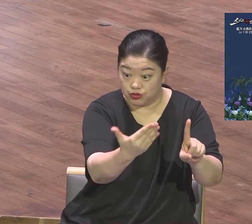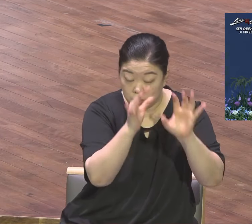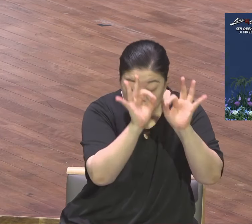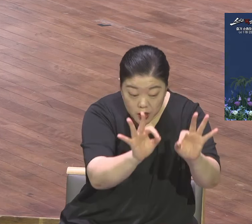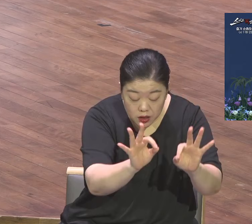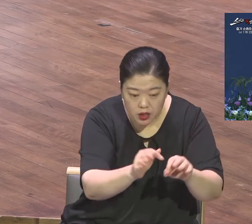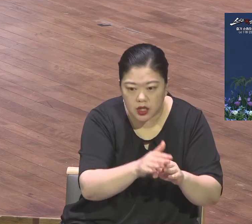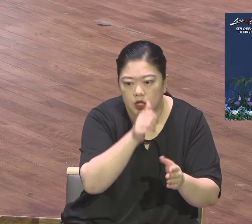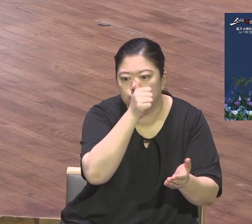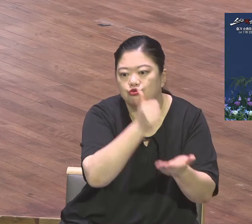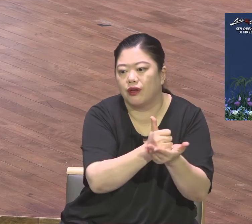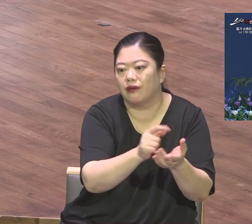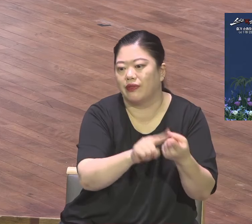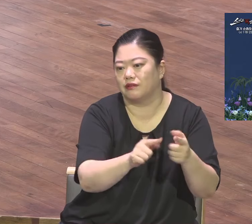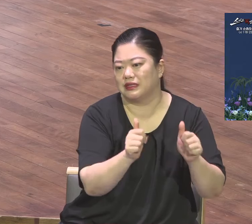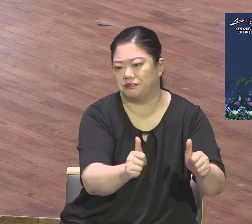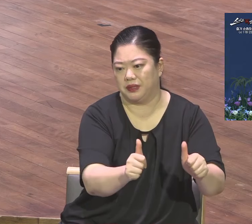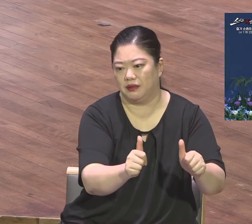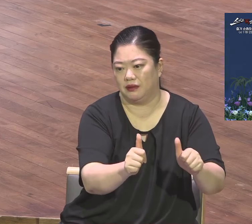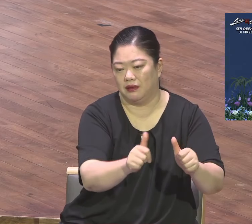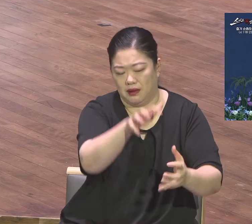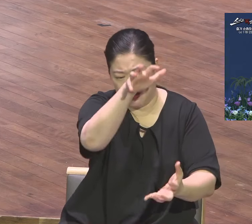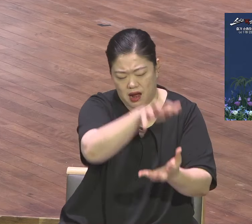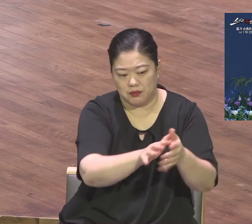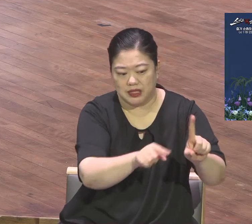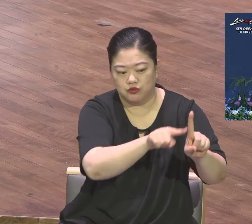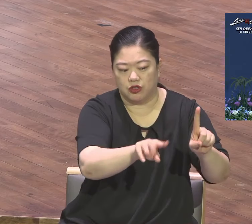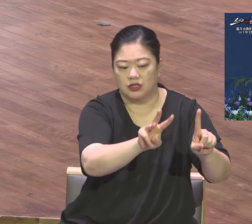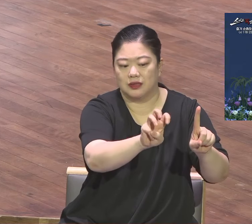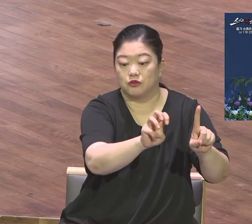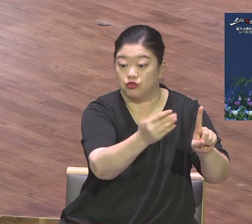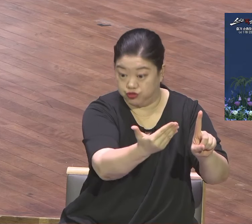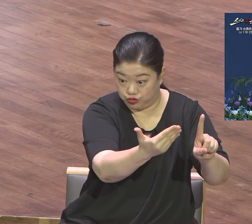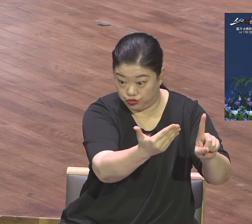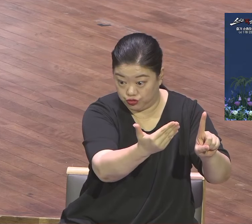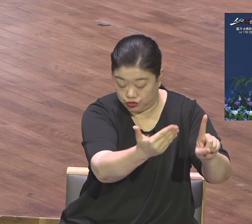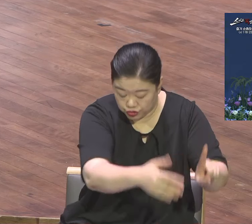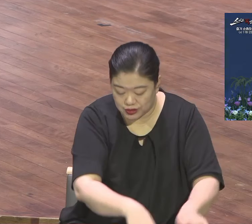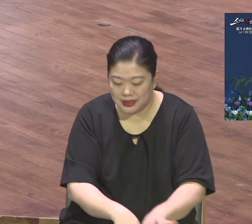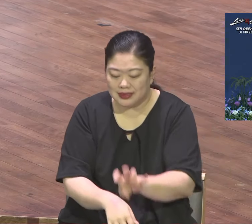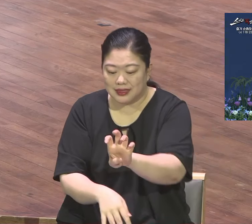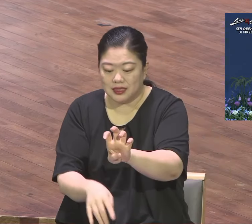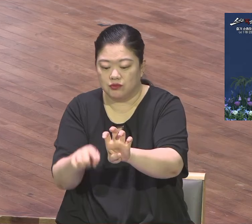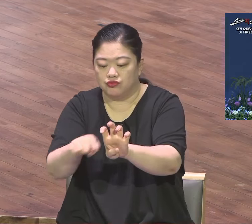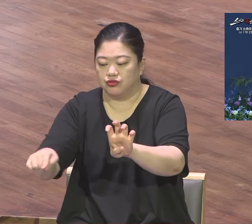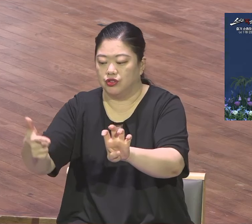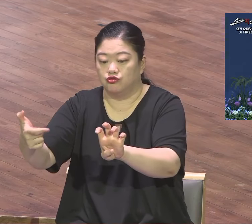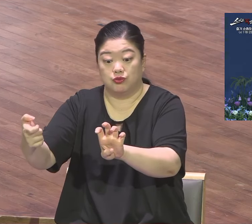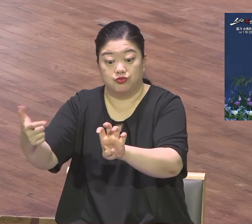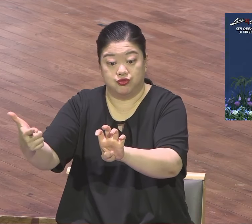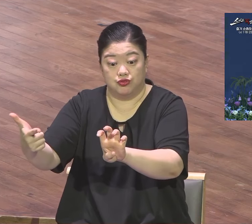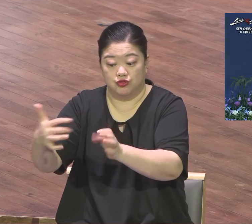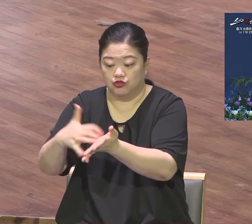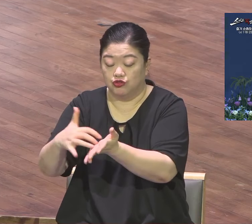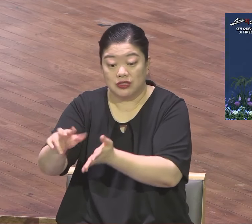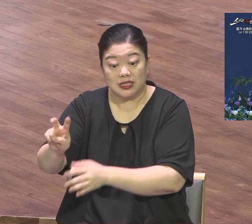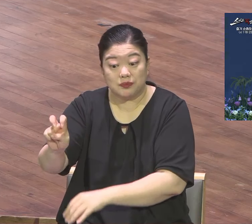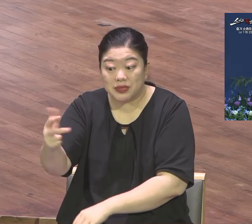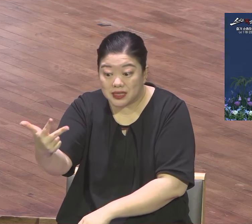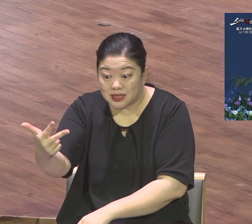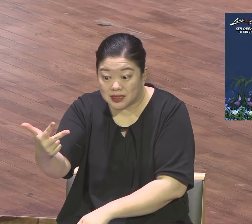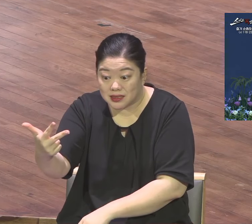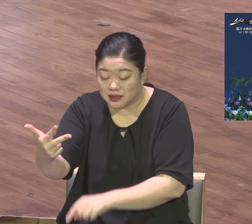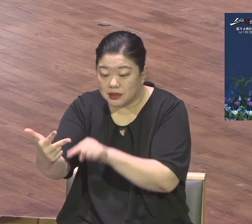구약 성경하고 죄에 대한 심판. 40장부터 60장까지는 27장이 신약 성경